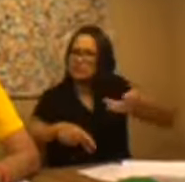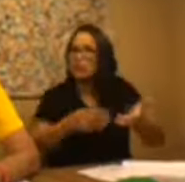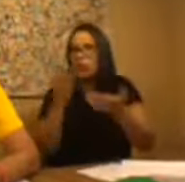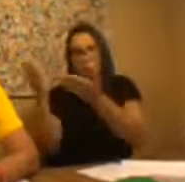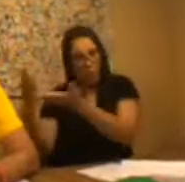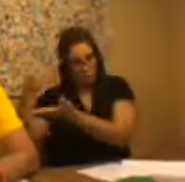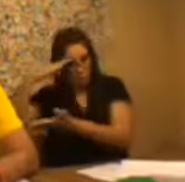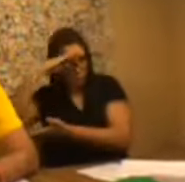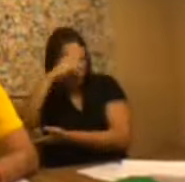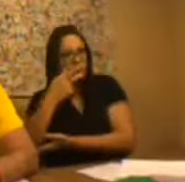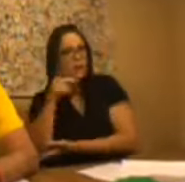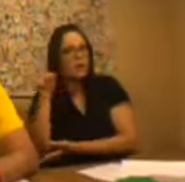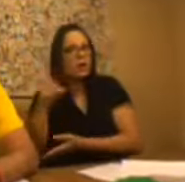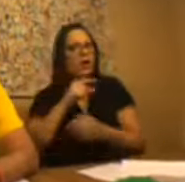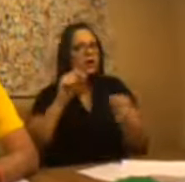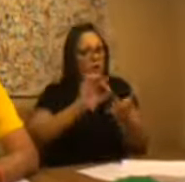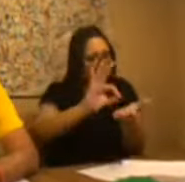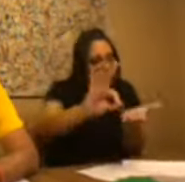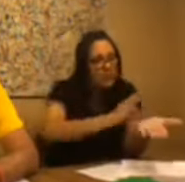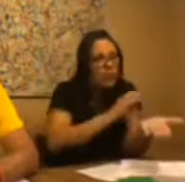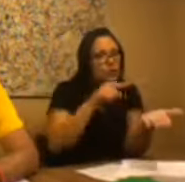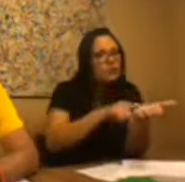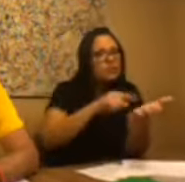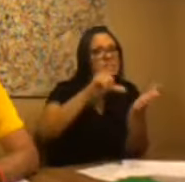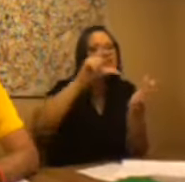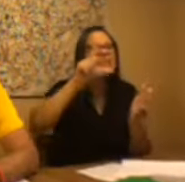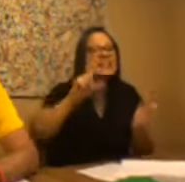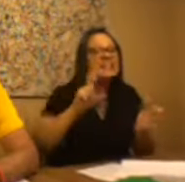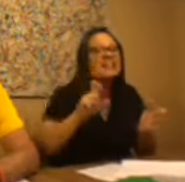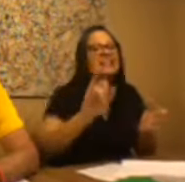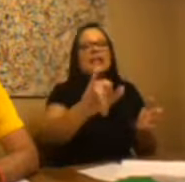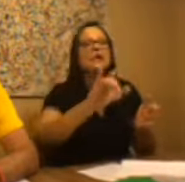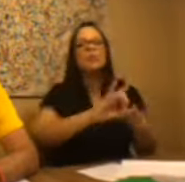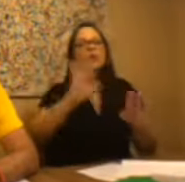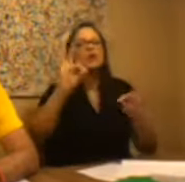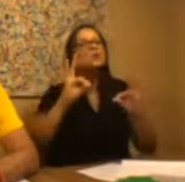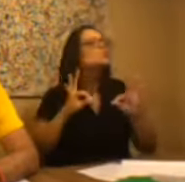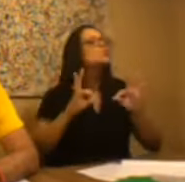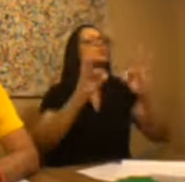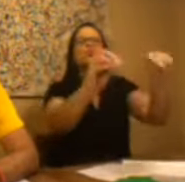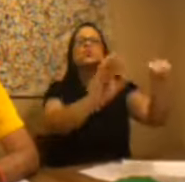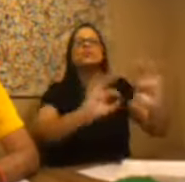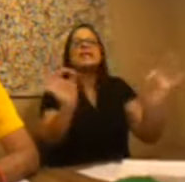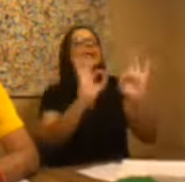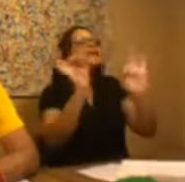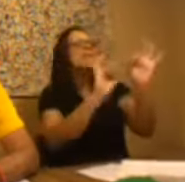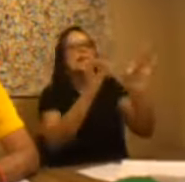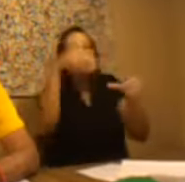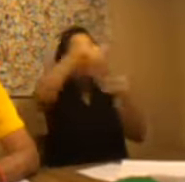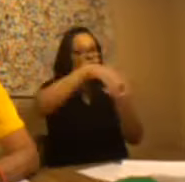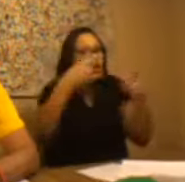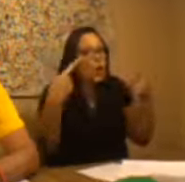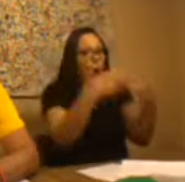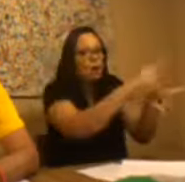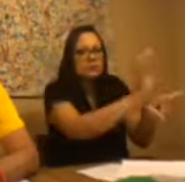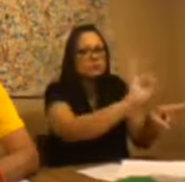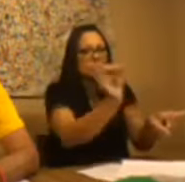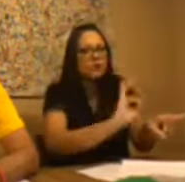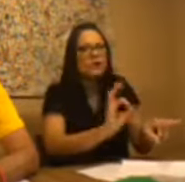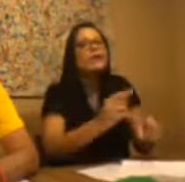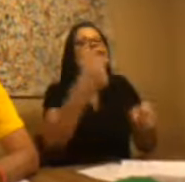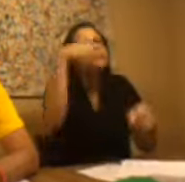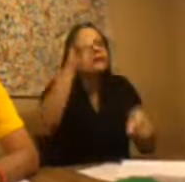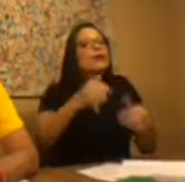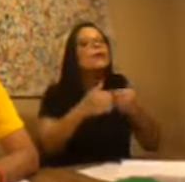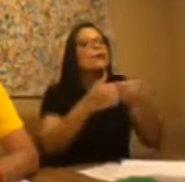falou a aprovação desse projeto de lei o texto dele foi unânime ninguém votou contrário e quem começou com essa técnica e